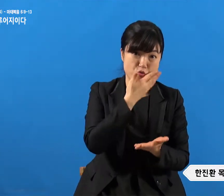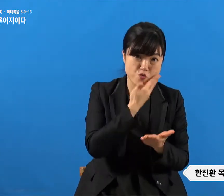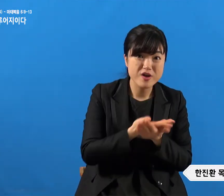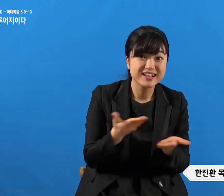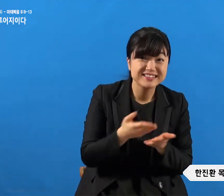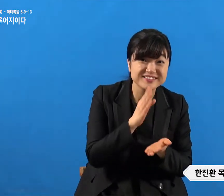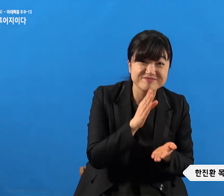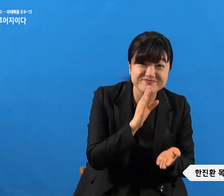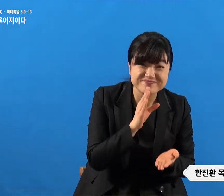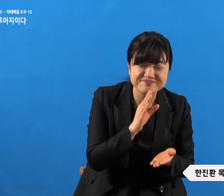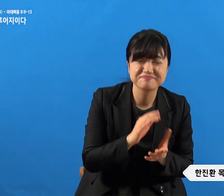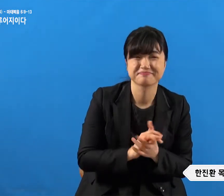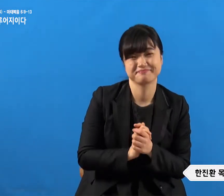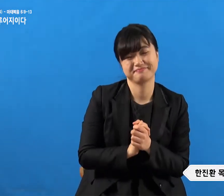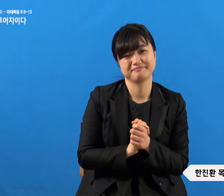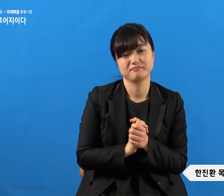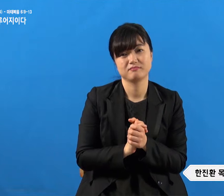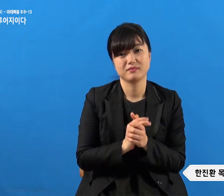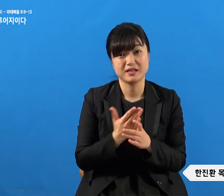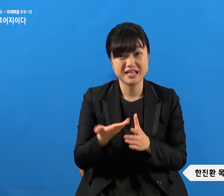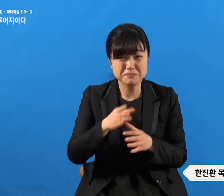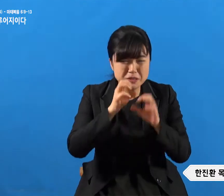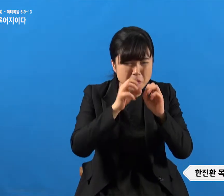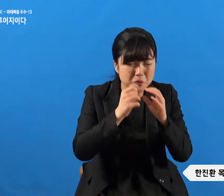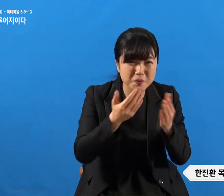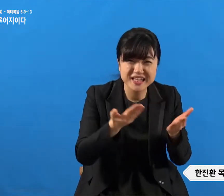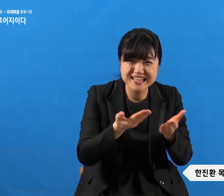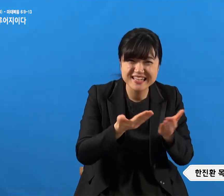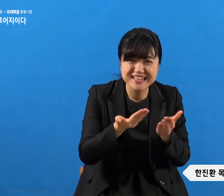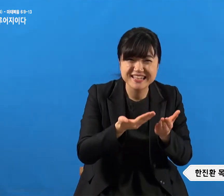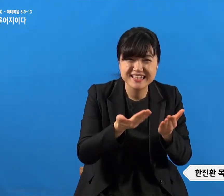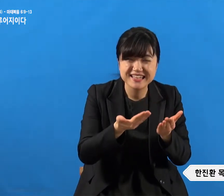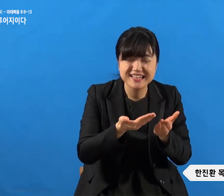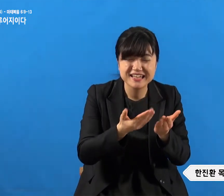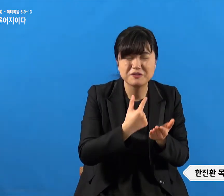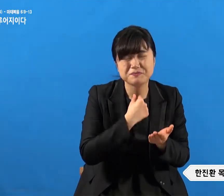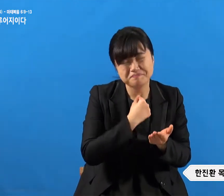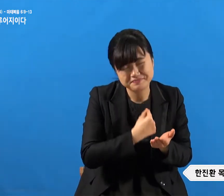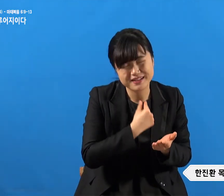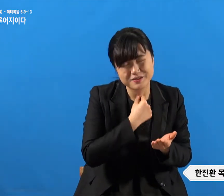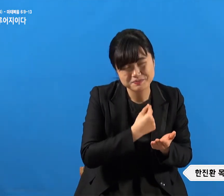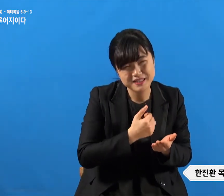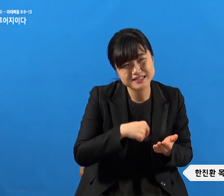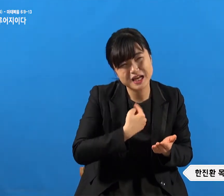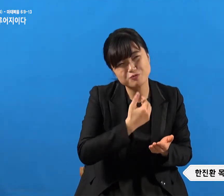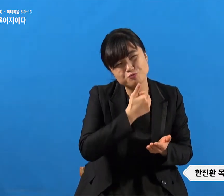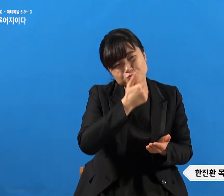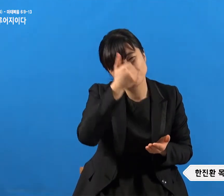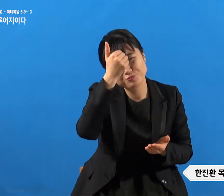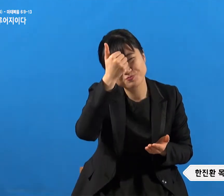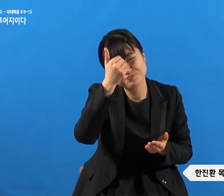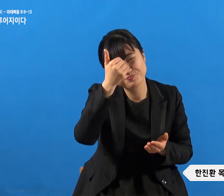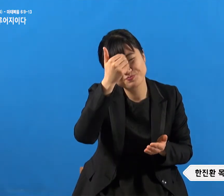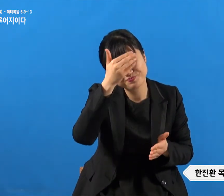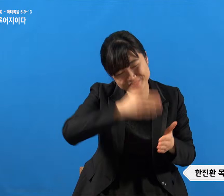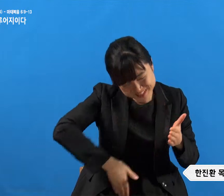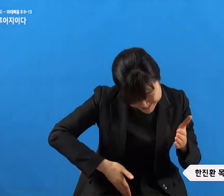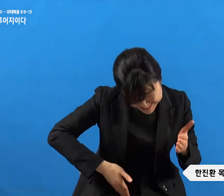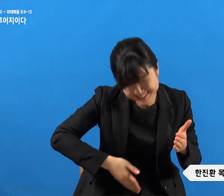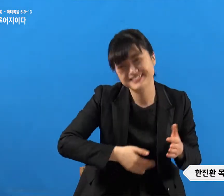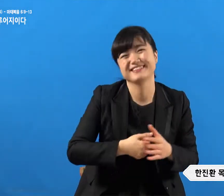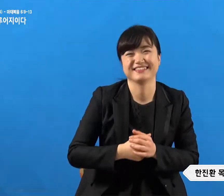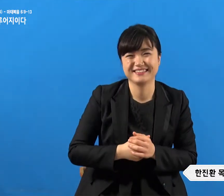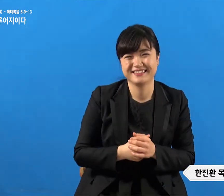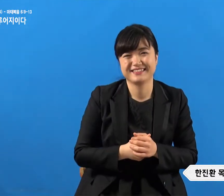귀한 일을 했지만은, 그러나 선교사로 나가서 살고 싶다고 하는 자기의 꿈은 이루지 못하고